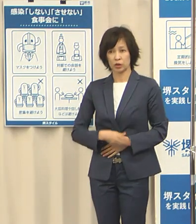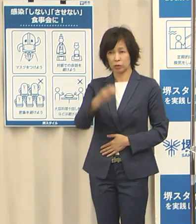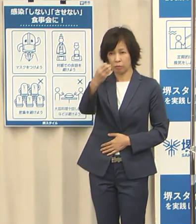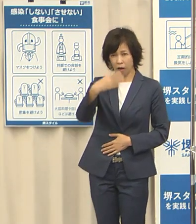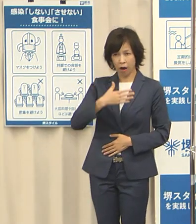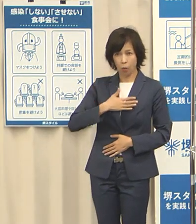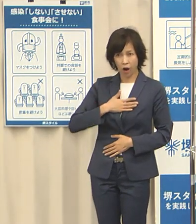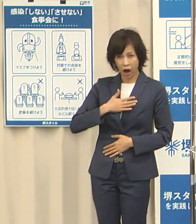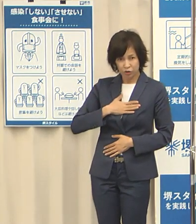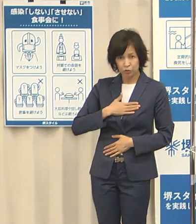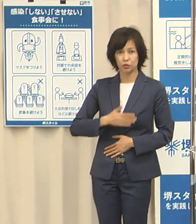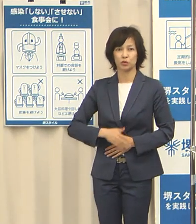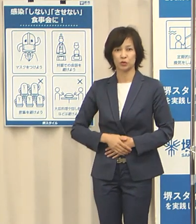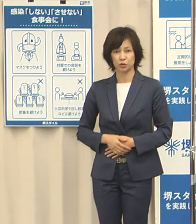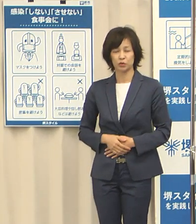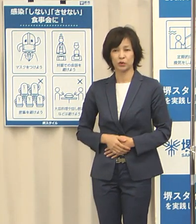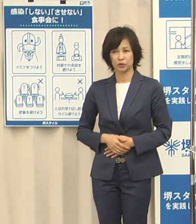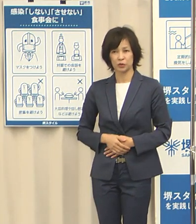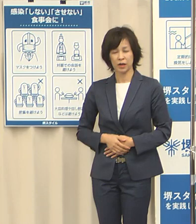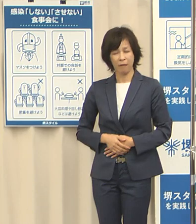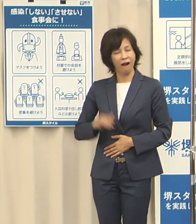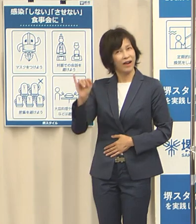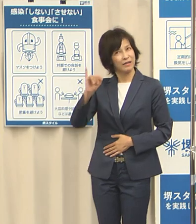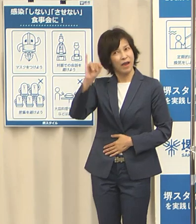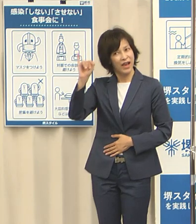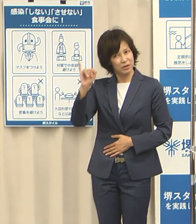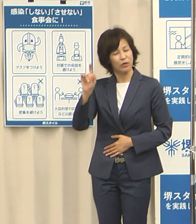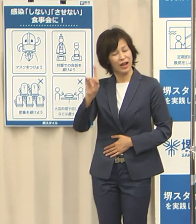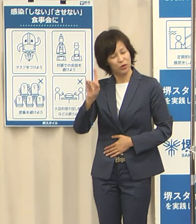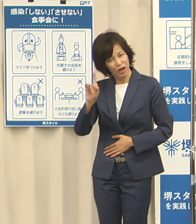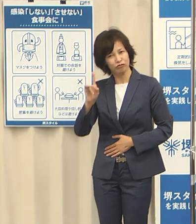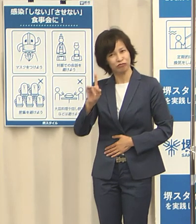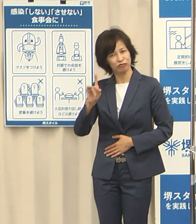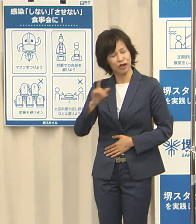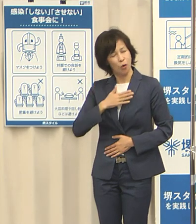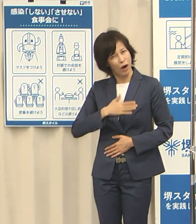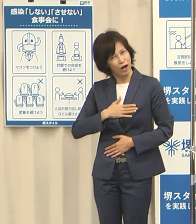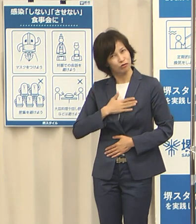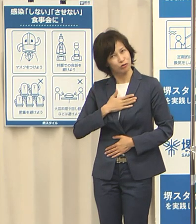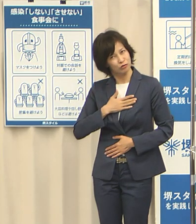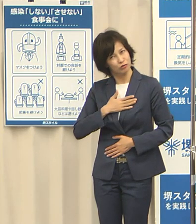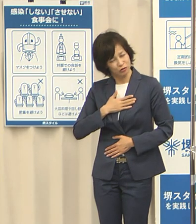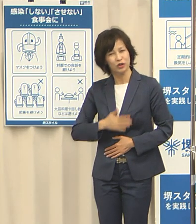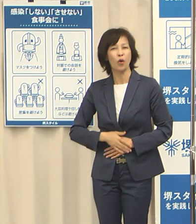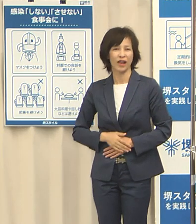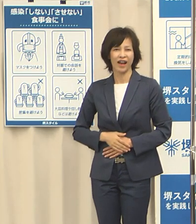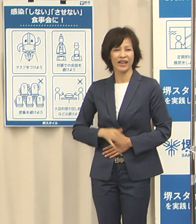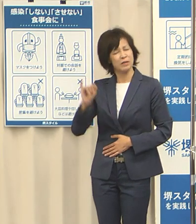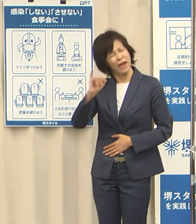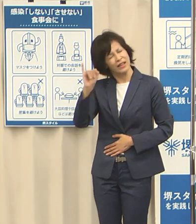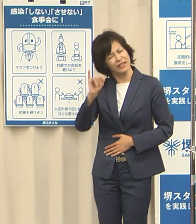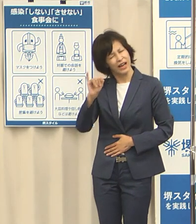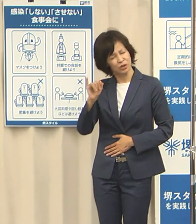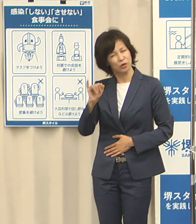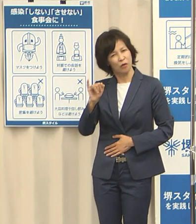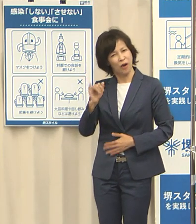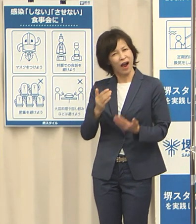し絵もなんとなく見ていれば分かるような分からないような感じですので、なんかイメージがよく分からない